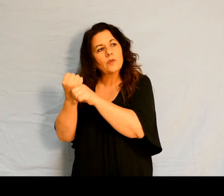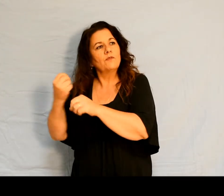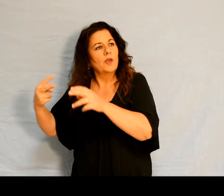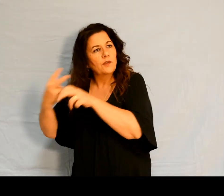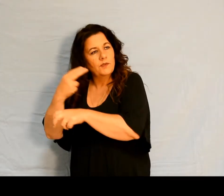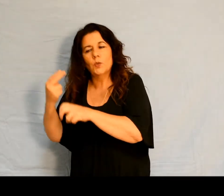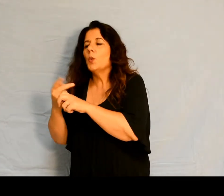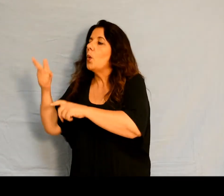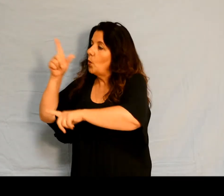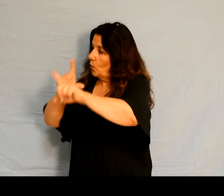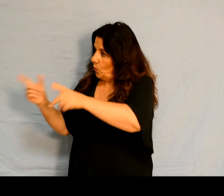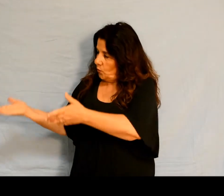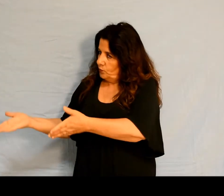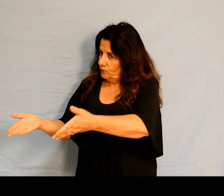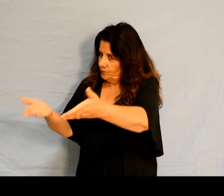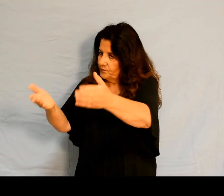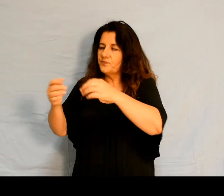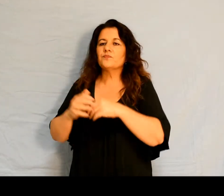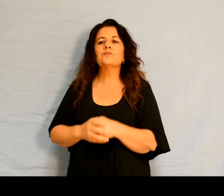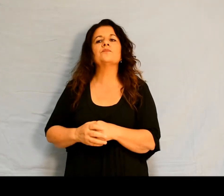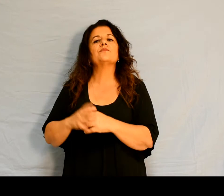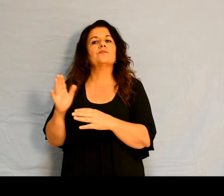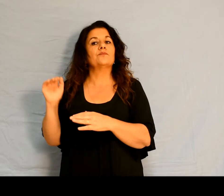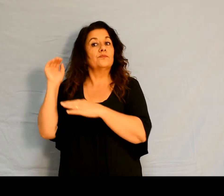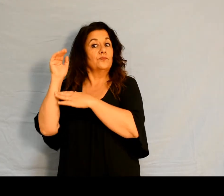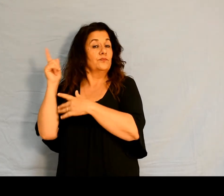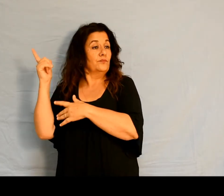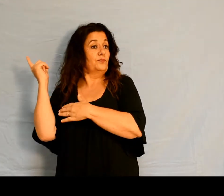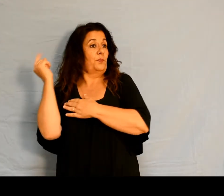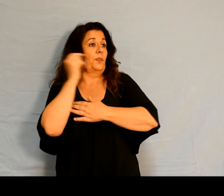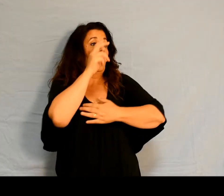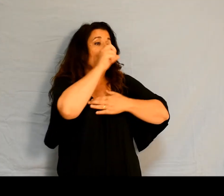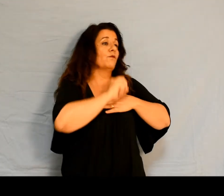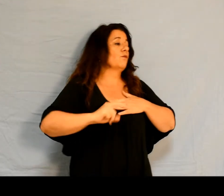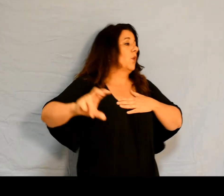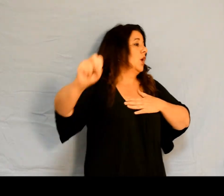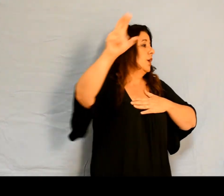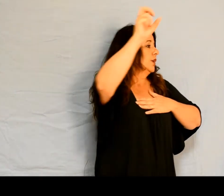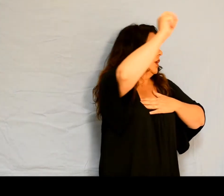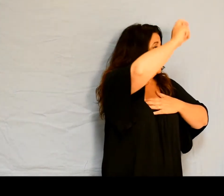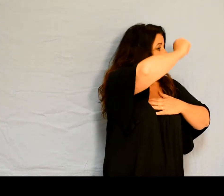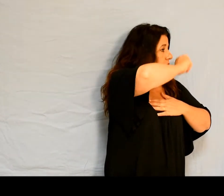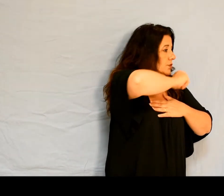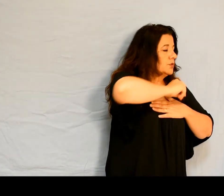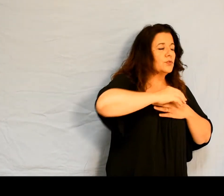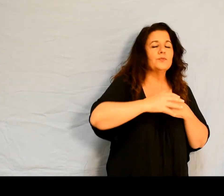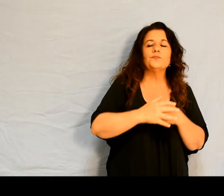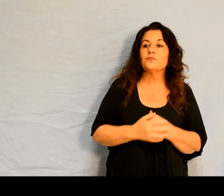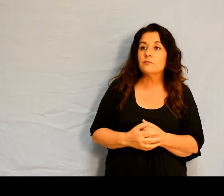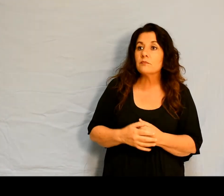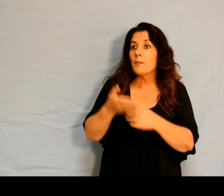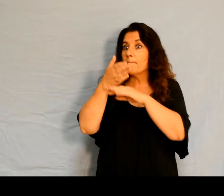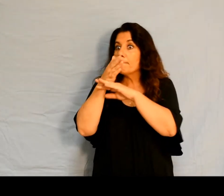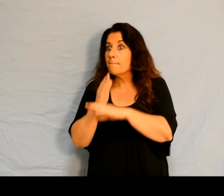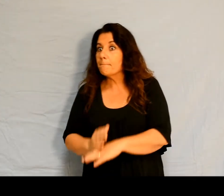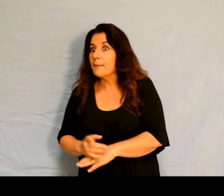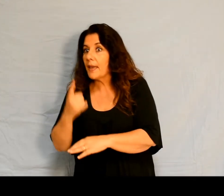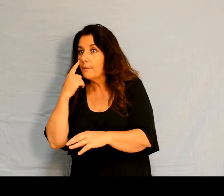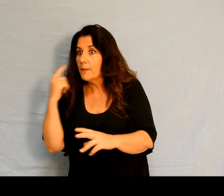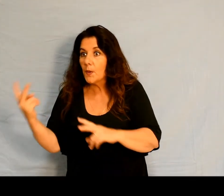Quand arriva le temps des fruits, il envoya ses serviteurs auprès des vignerons pour se faire remettre le produit de